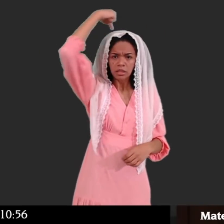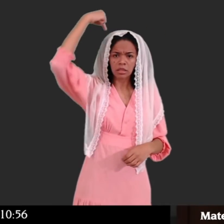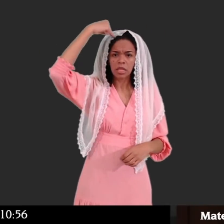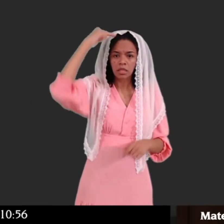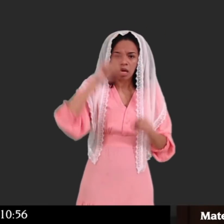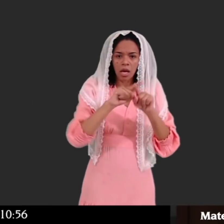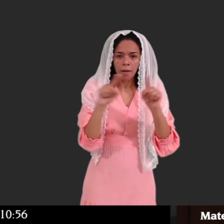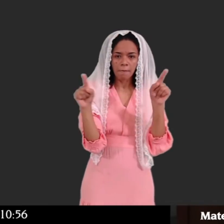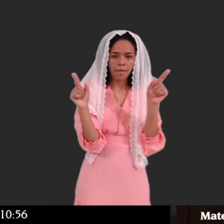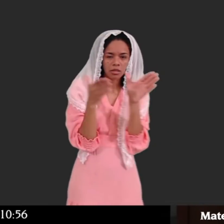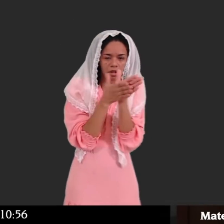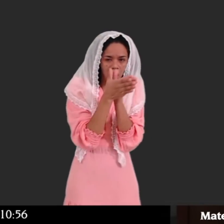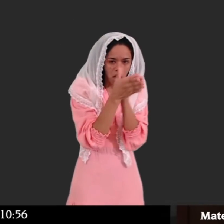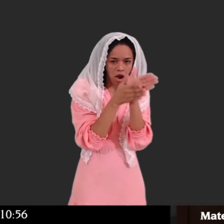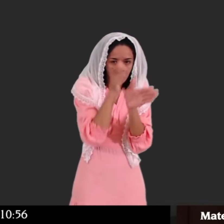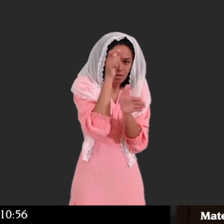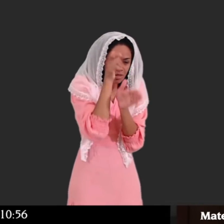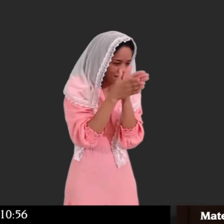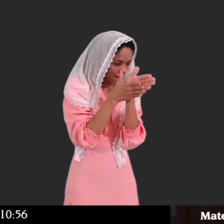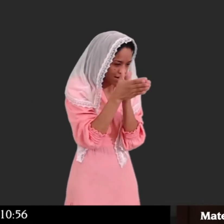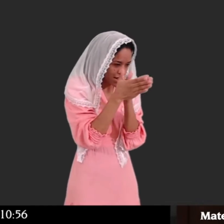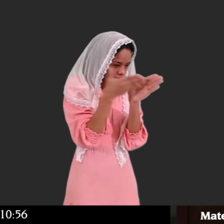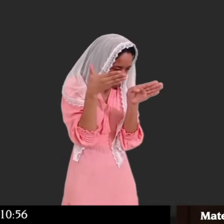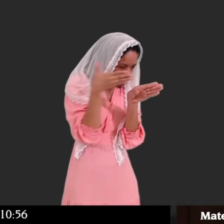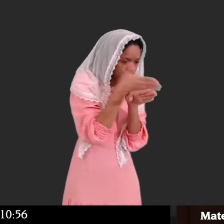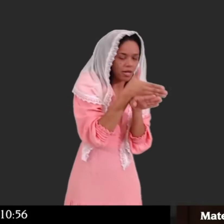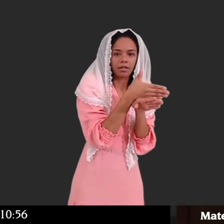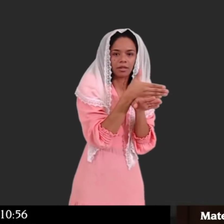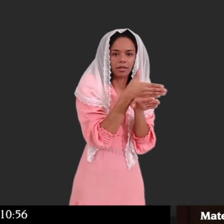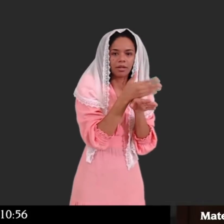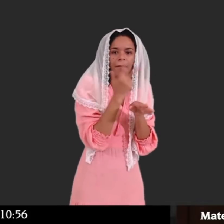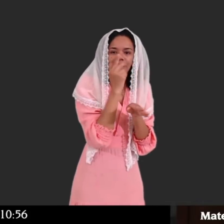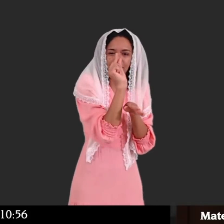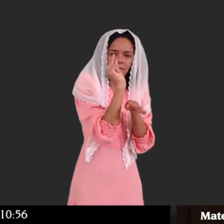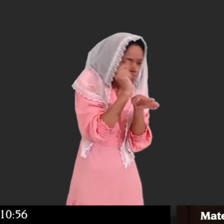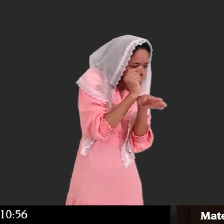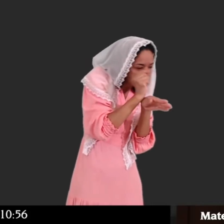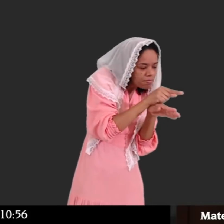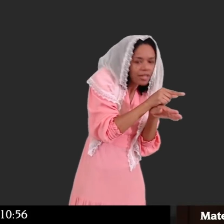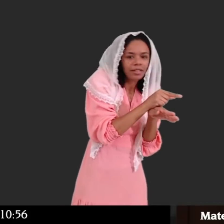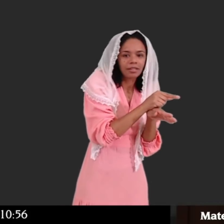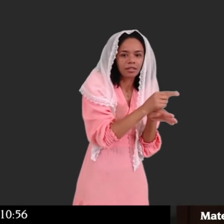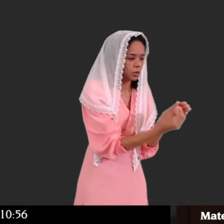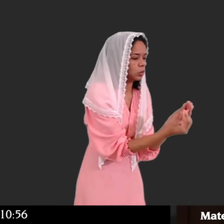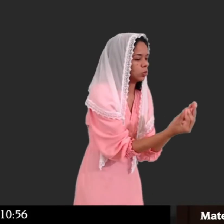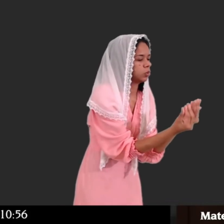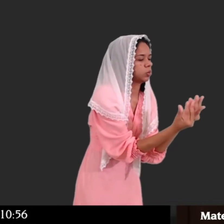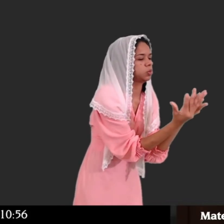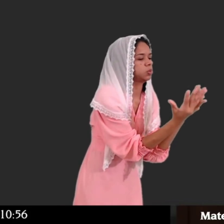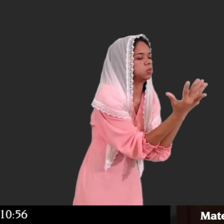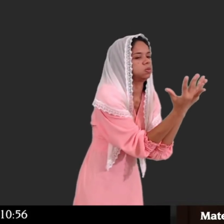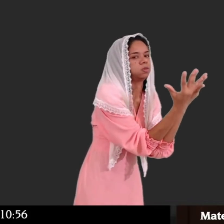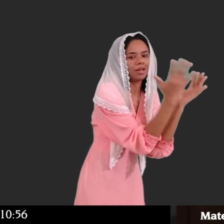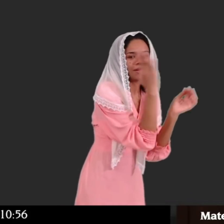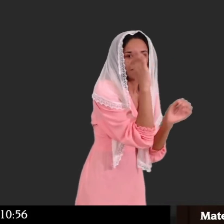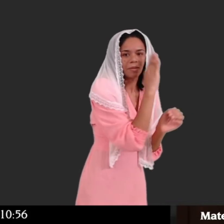semeou o joio, e foi tão bem semeado, que quando Jesus veio, quem se